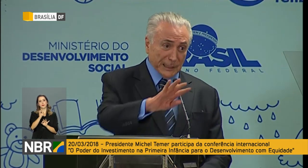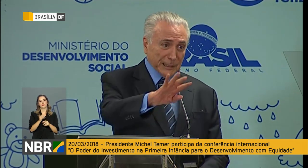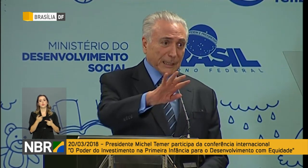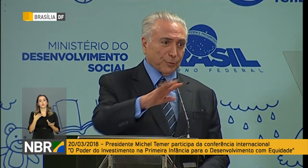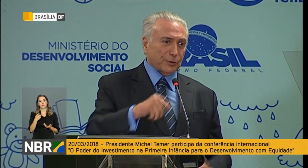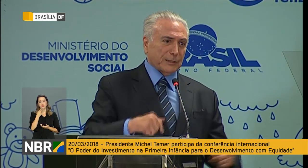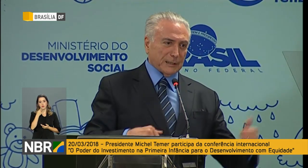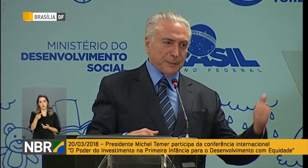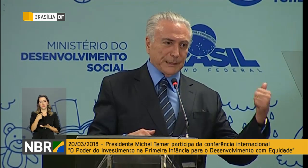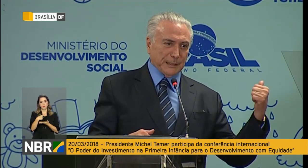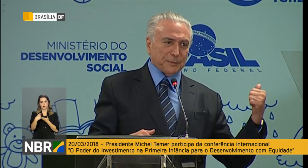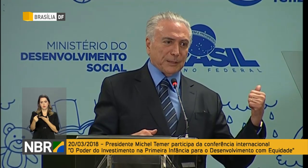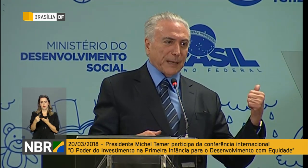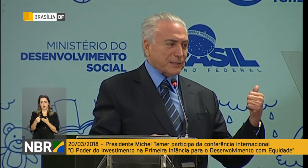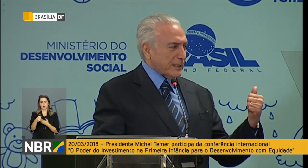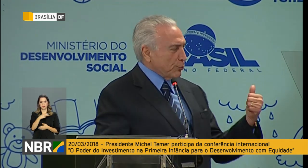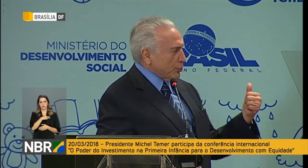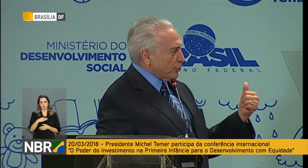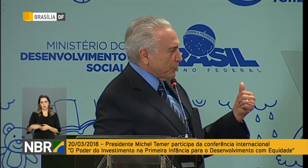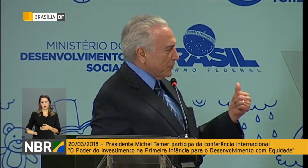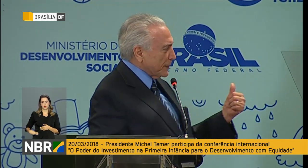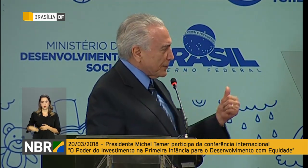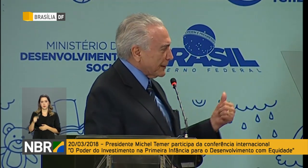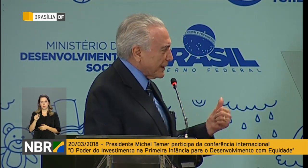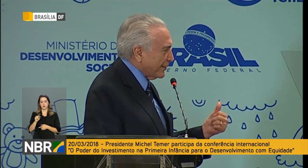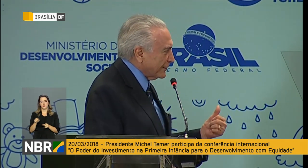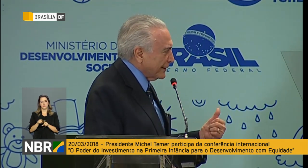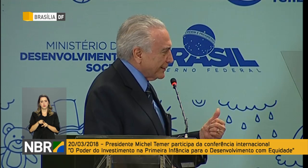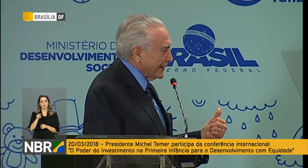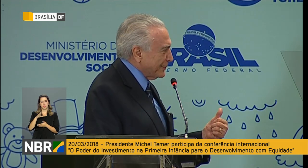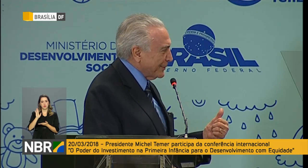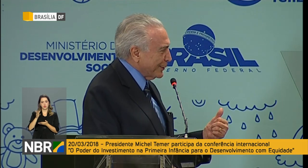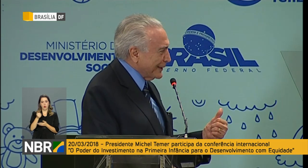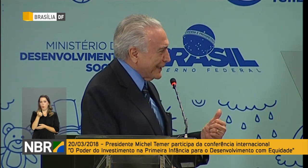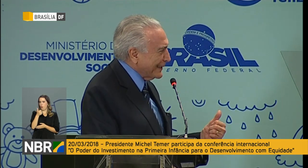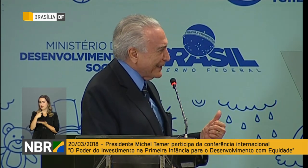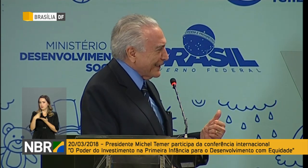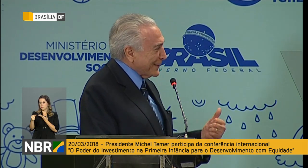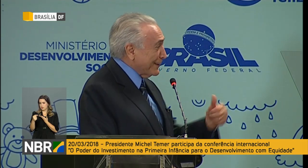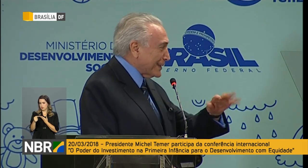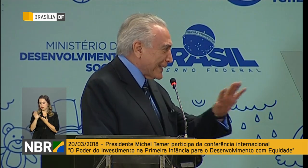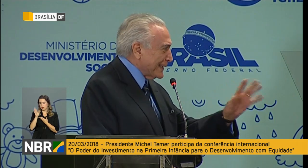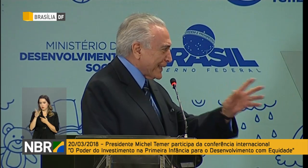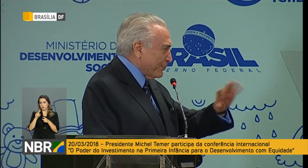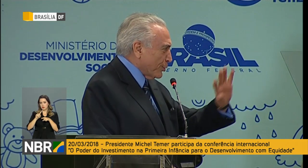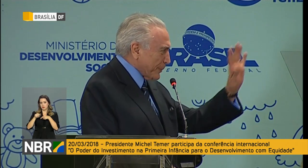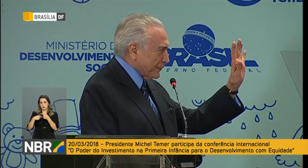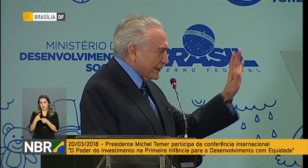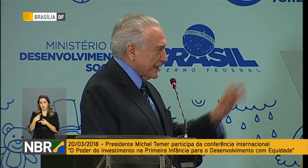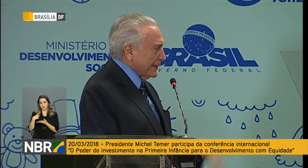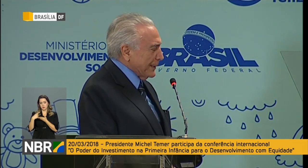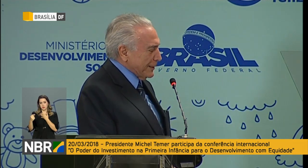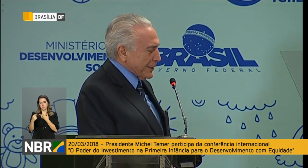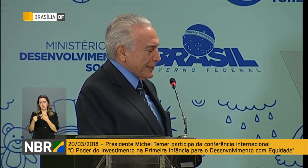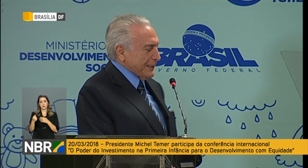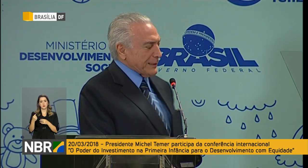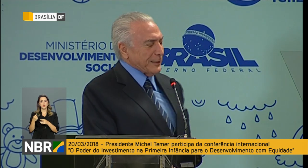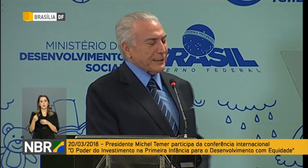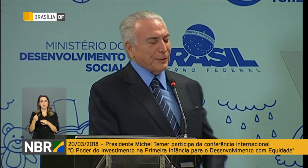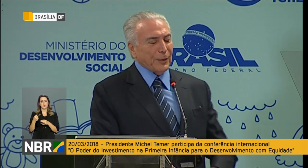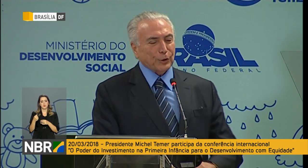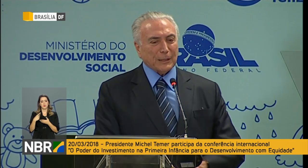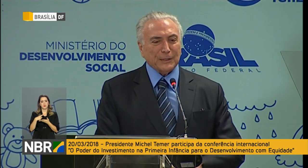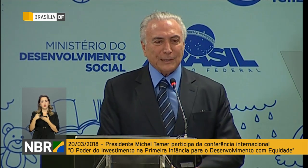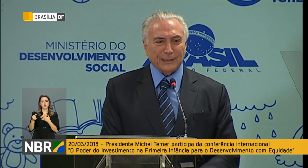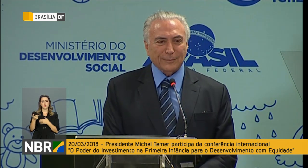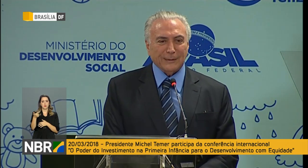ele vai sair daqui a pouco, senão ele iria pedir mais recursos para o governo central, né, para poder, mas ele vai sair daqui a pouco para fazer, para